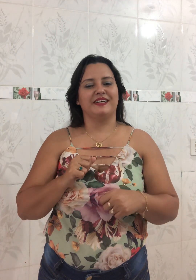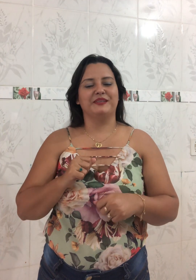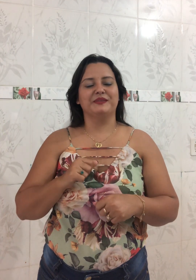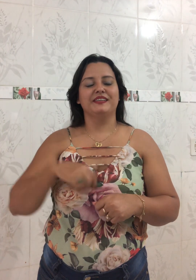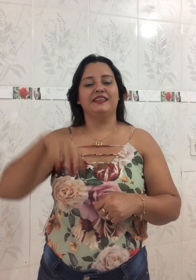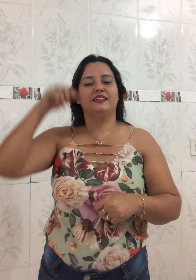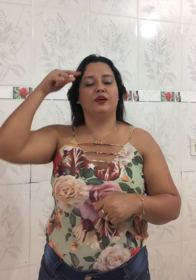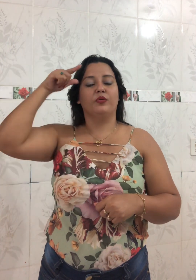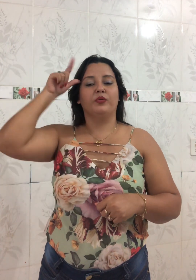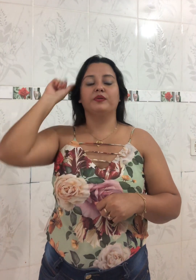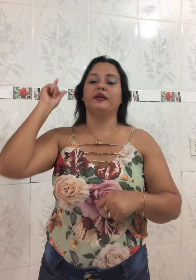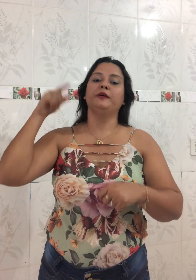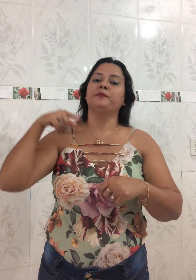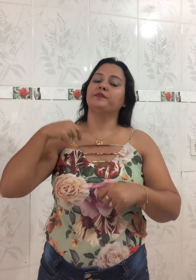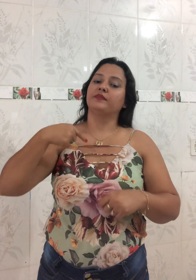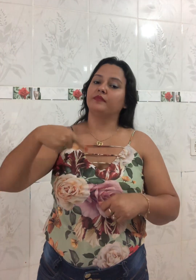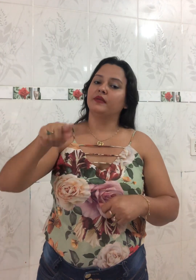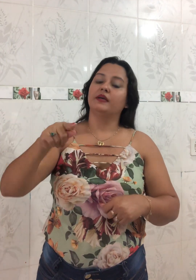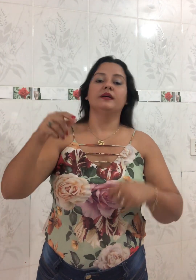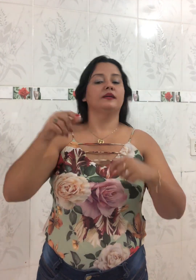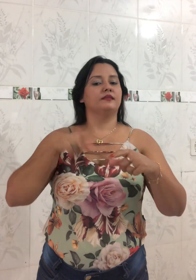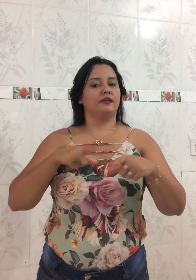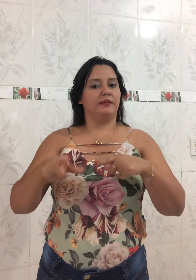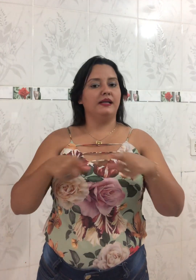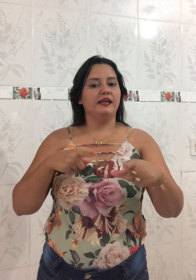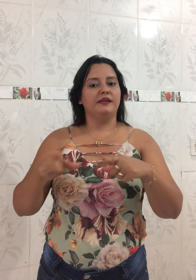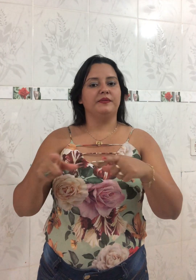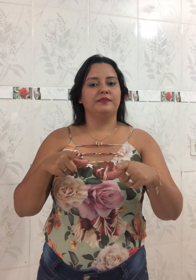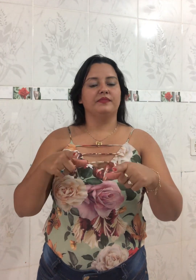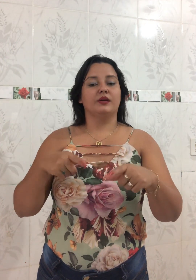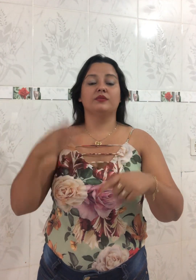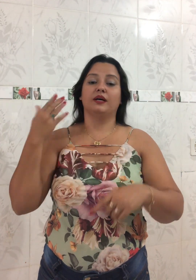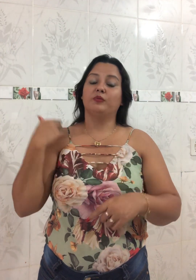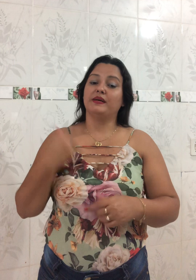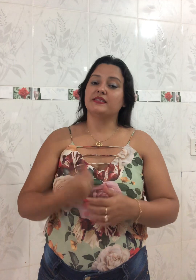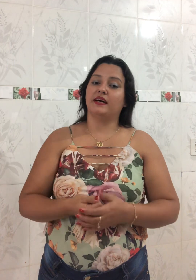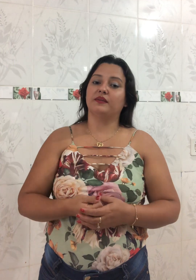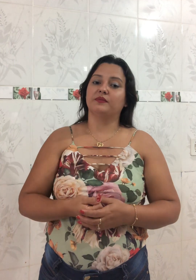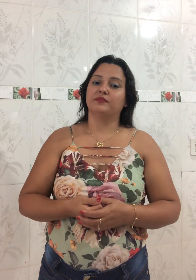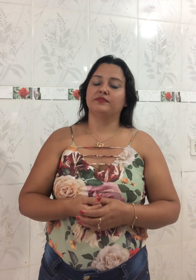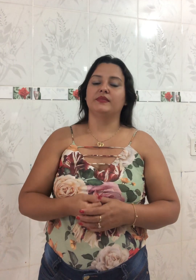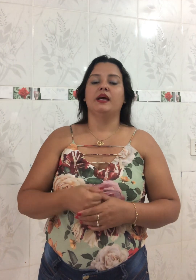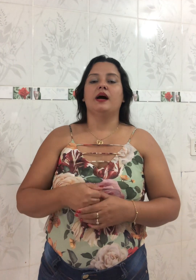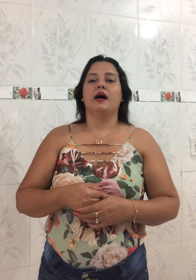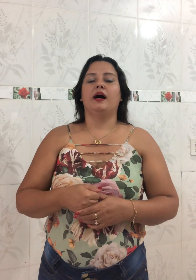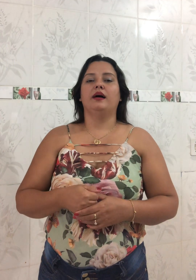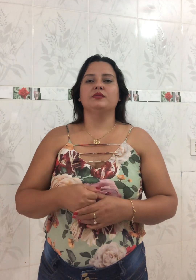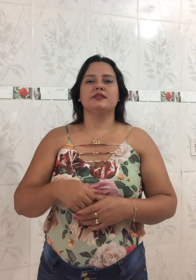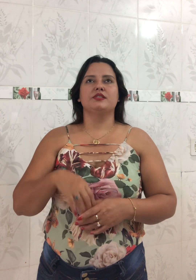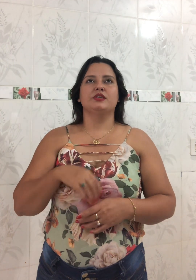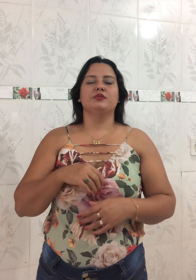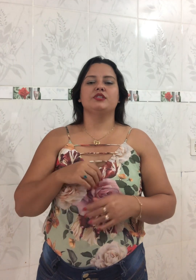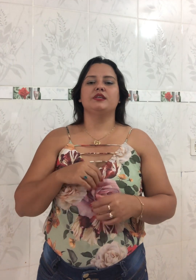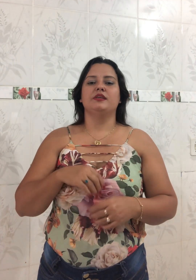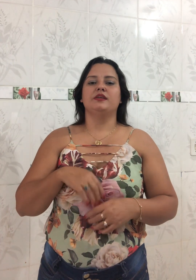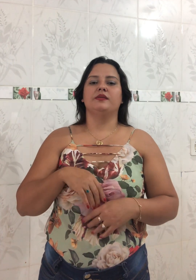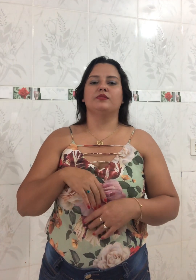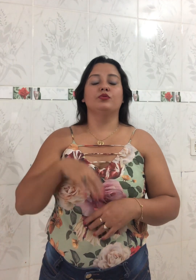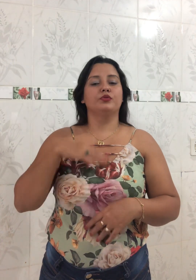certo? Então, ontem, trabalhei. Então, tá no passado. No sentido de, no